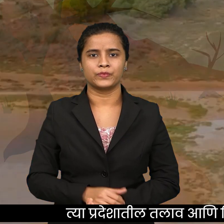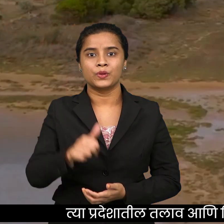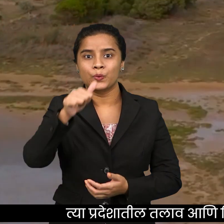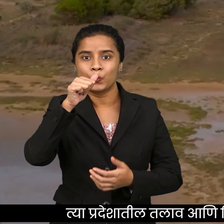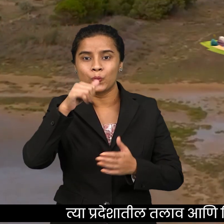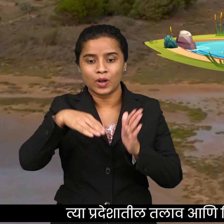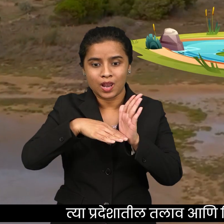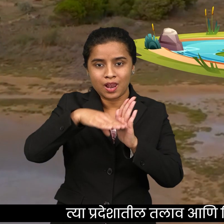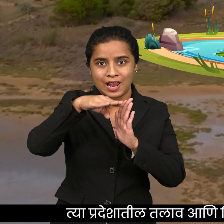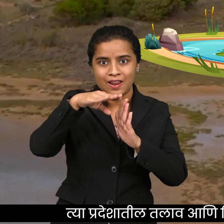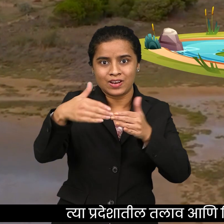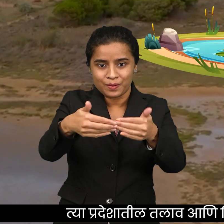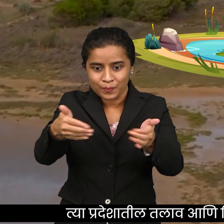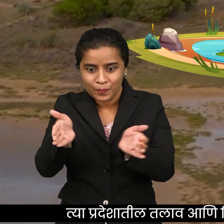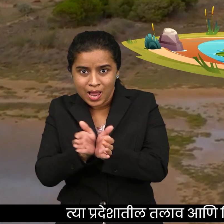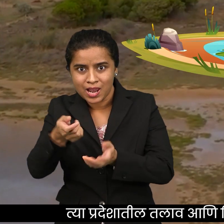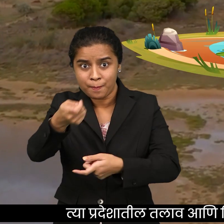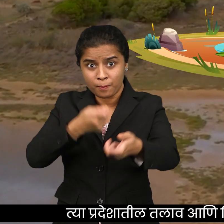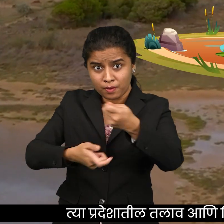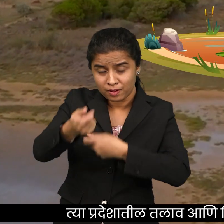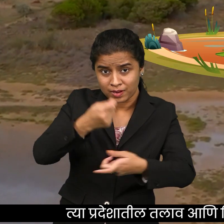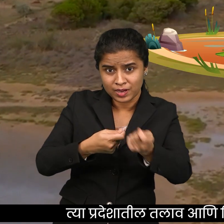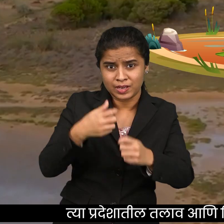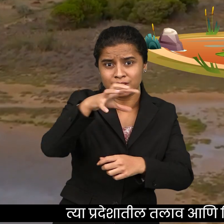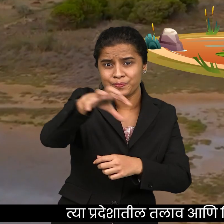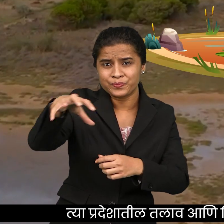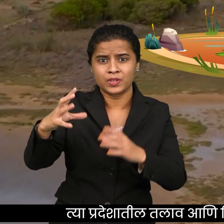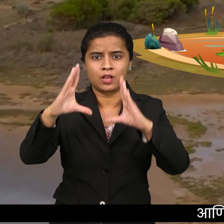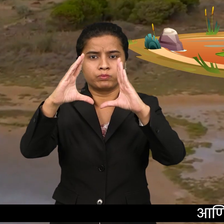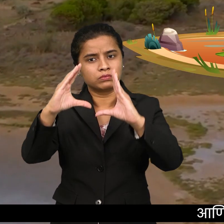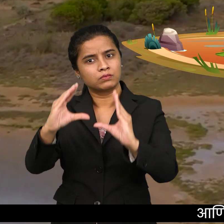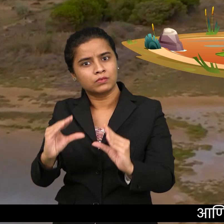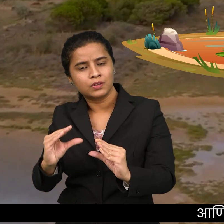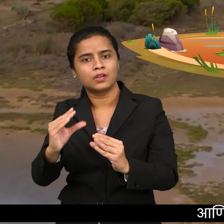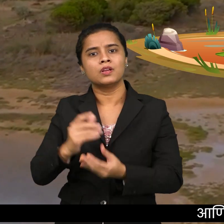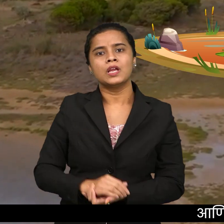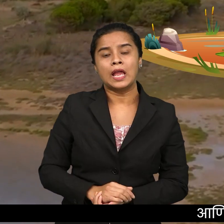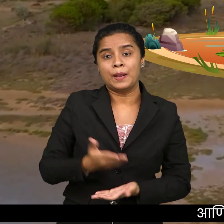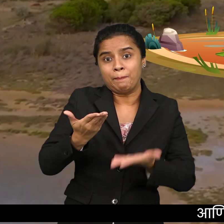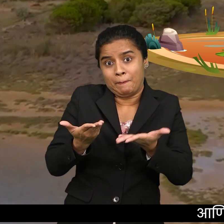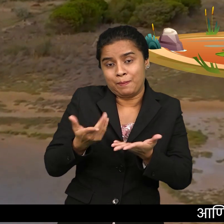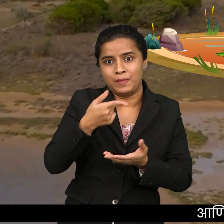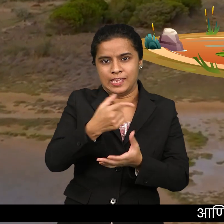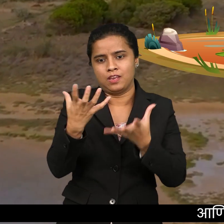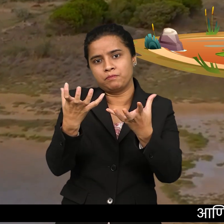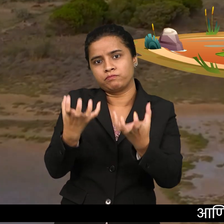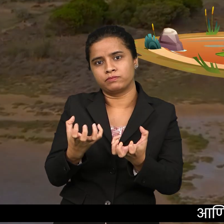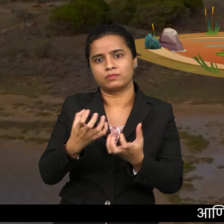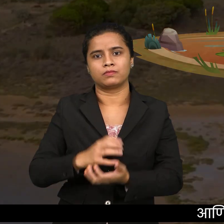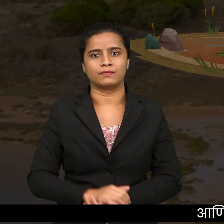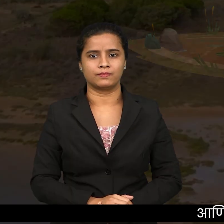त्या प्रदेशातील तलाव आणि विहिरींमधील पाण्याची पातळी कमी होते आणि काही सुकतात.